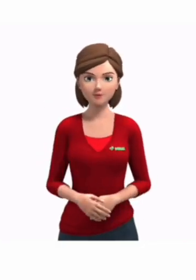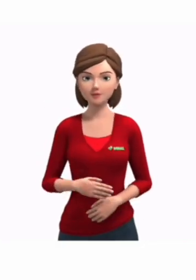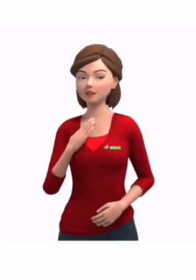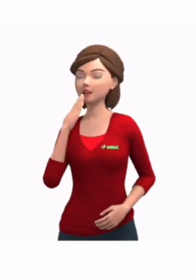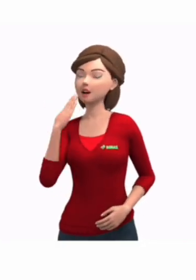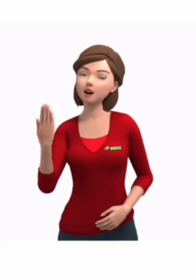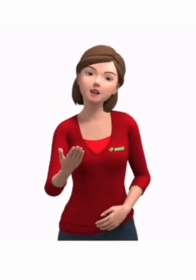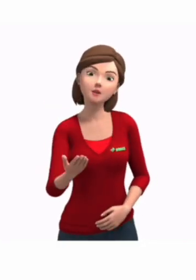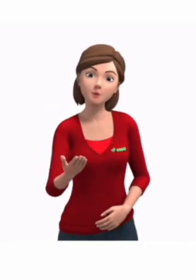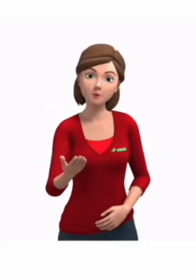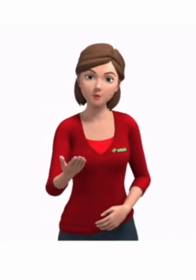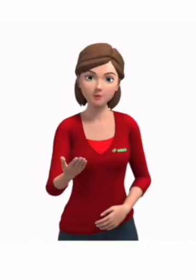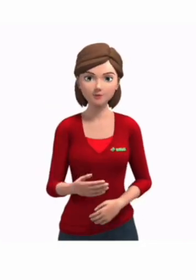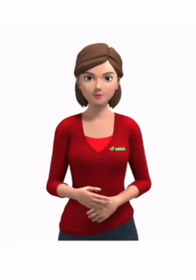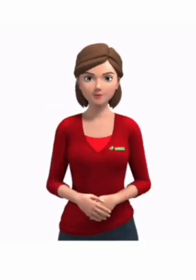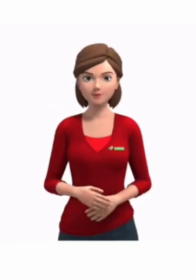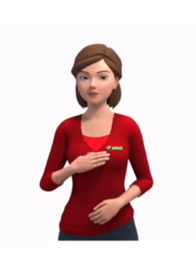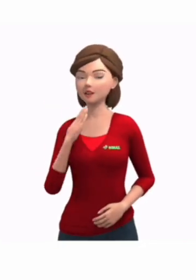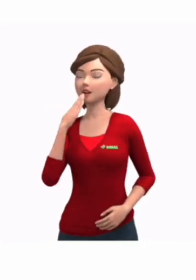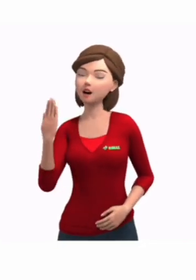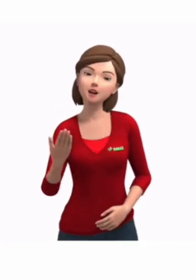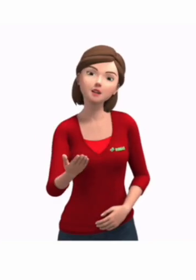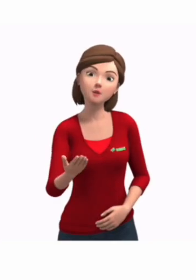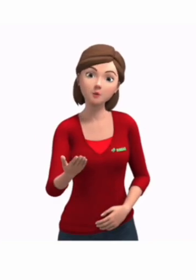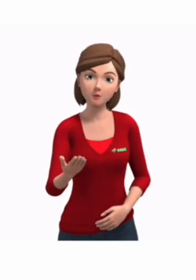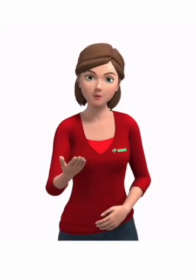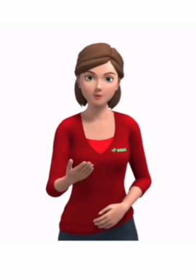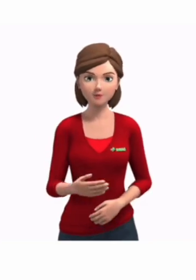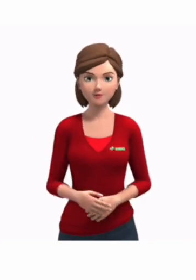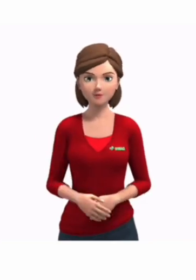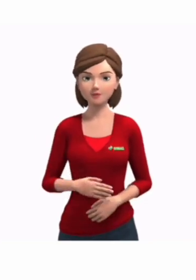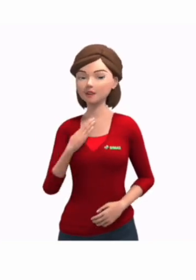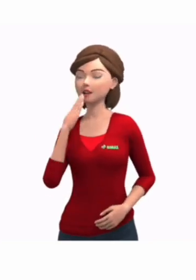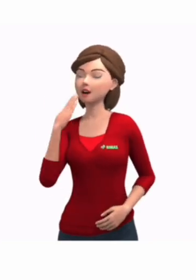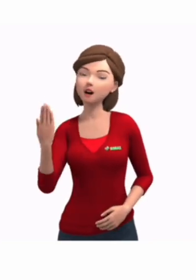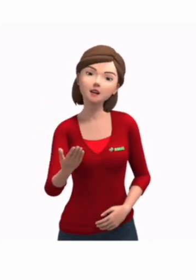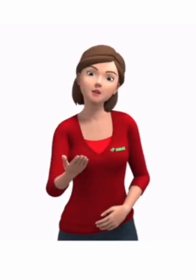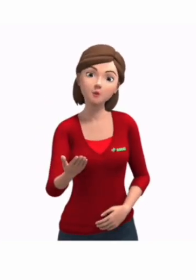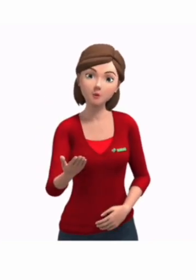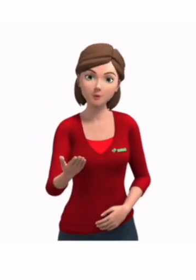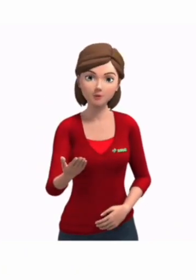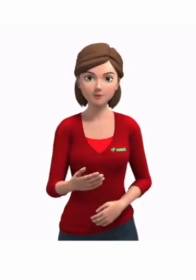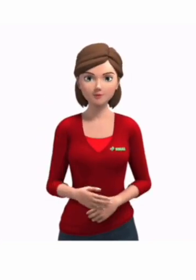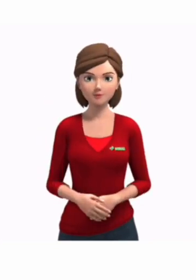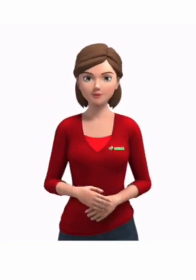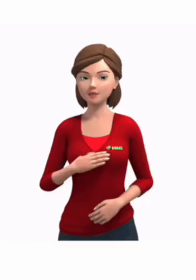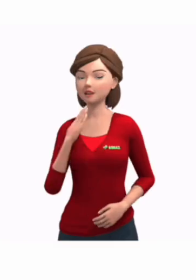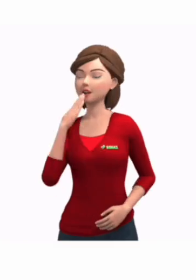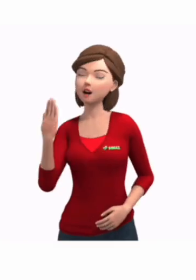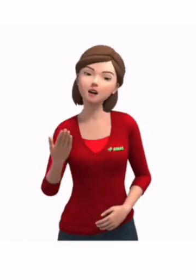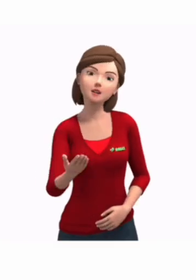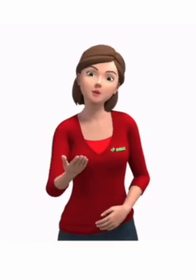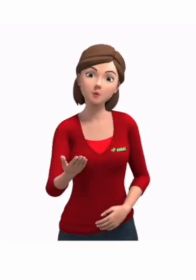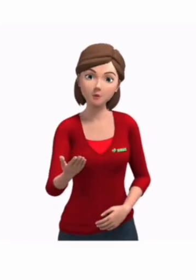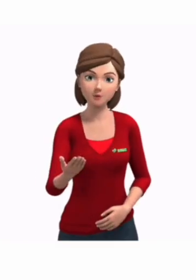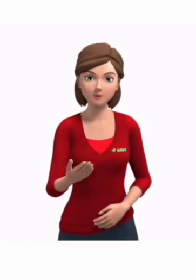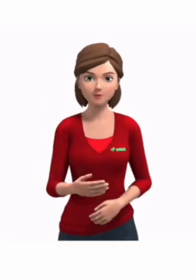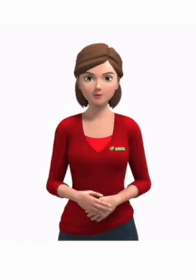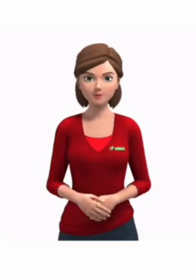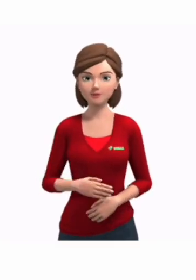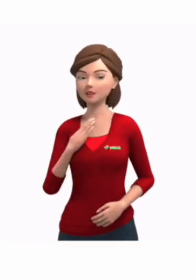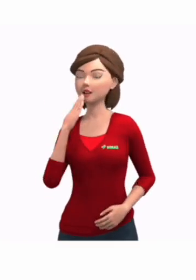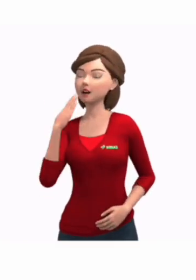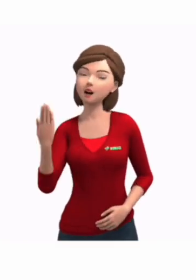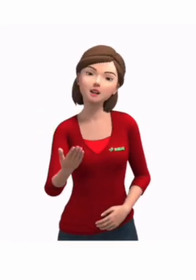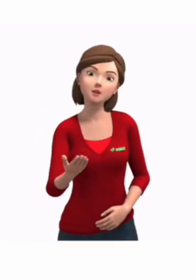c'est important dès qu'on a une idée, c'est de demander à la communauté, aux personnes concernées si